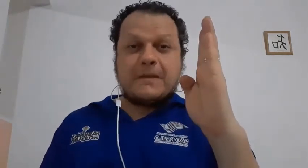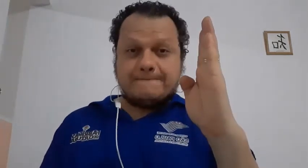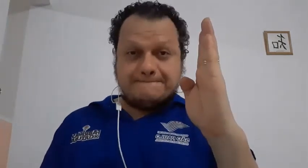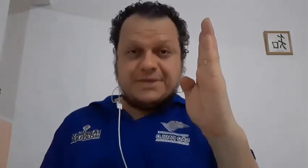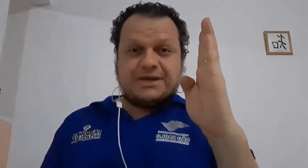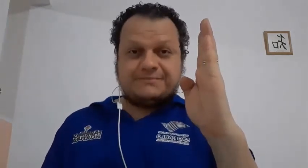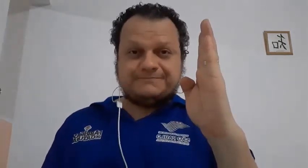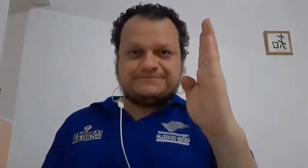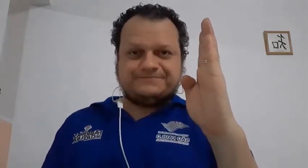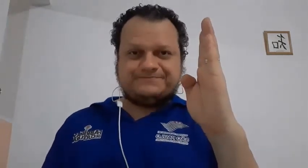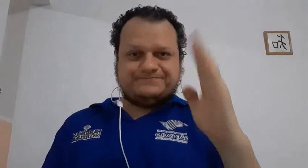B.